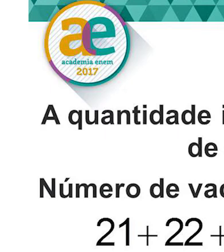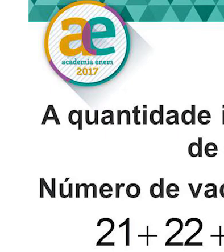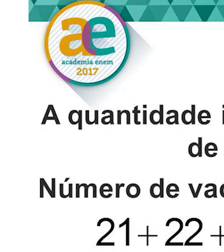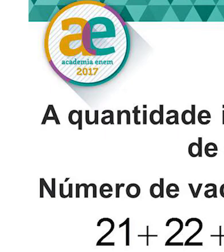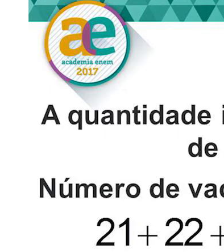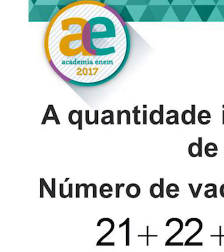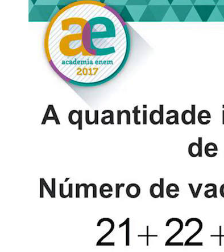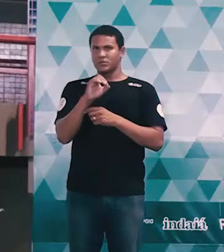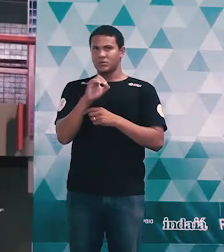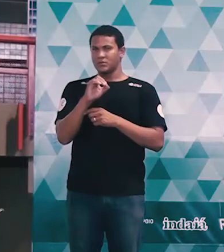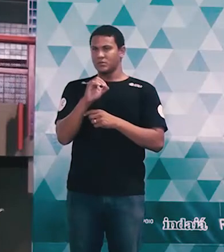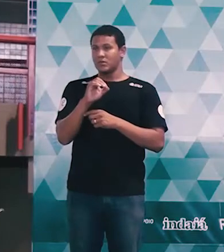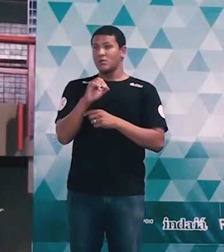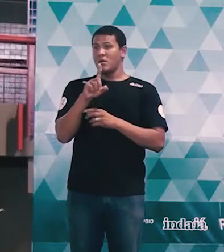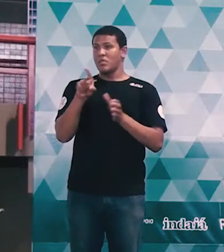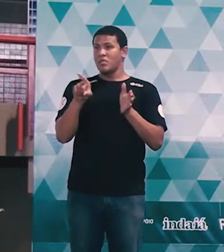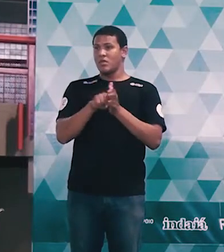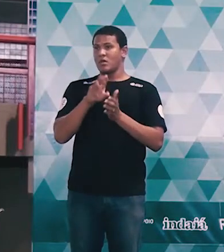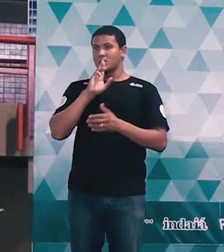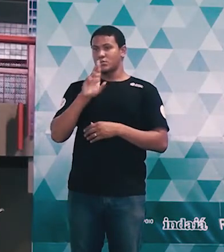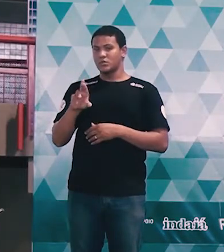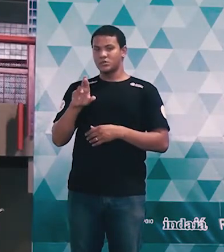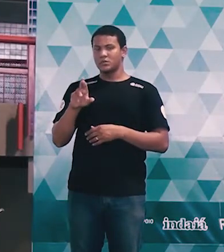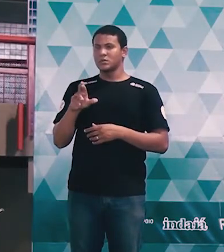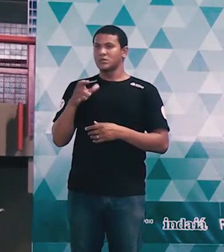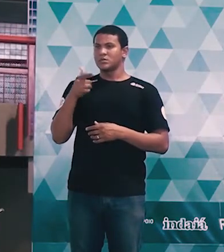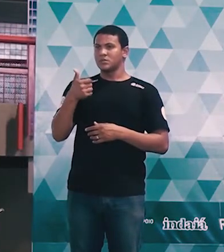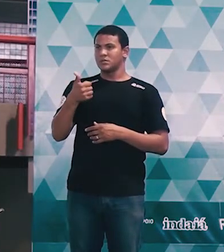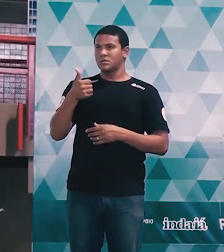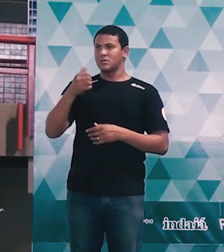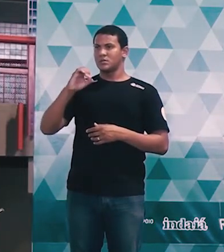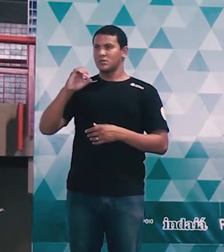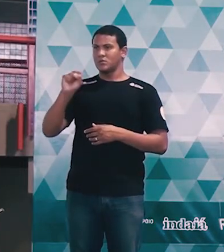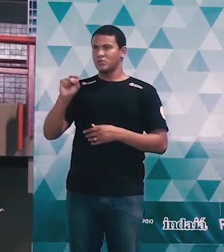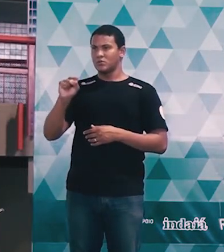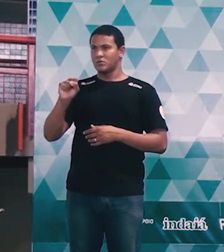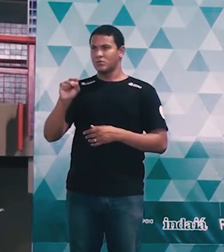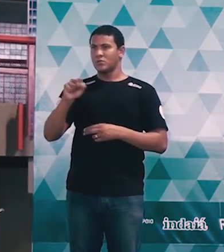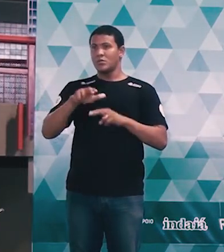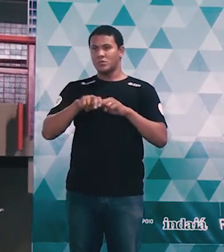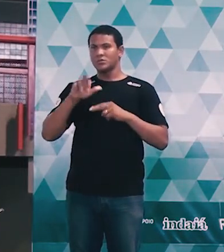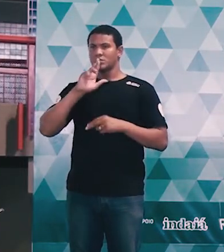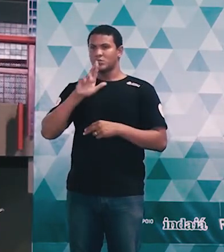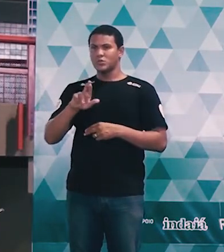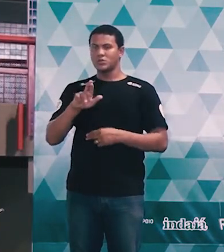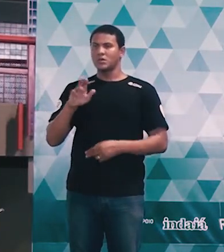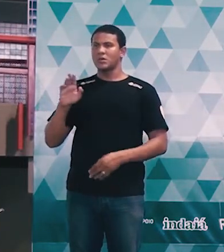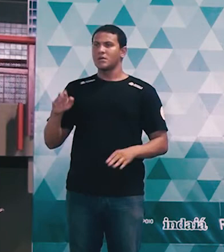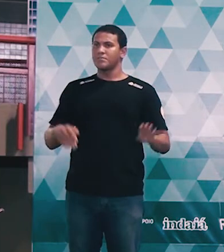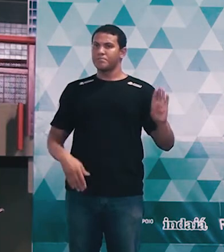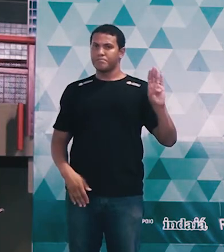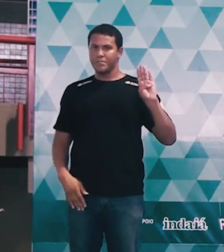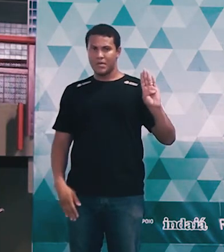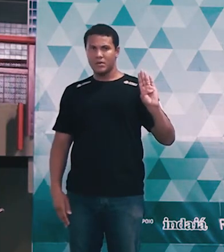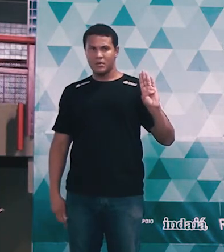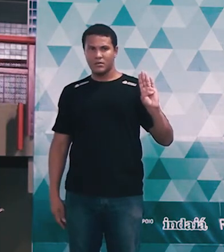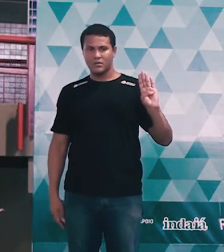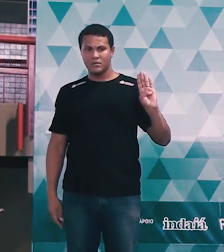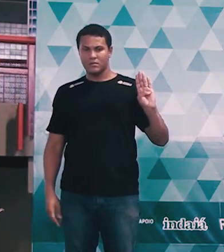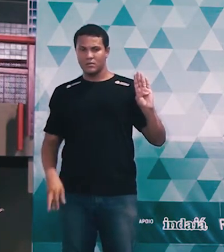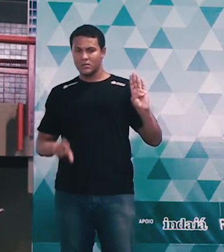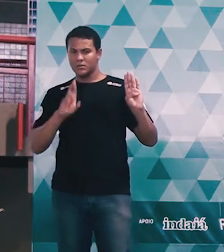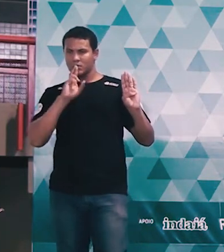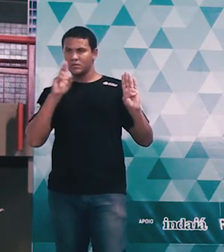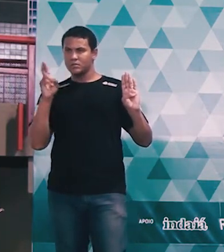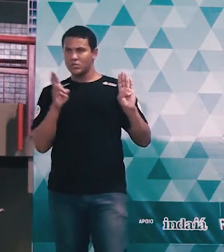aí a resposta da questão seria então a letra B de bola. Na hora que vocês pegarem o resultado,